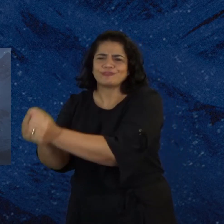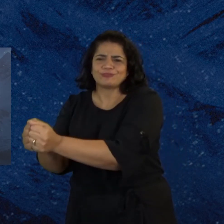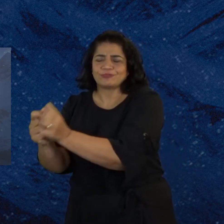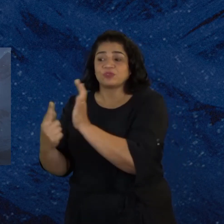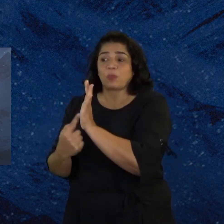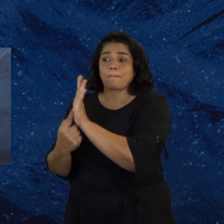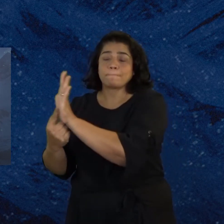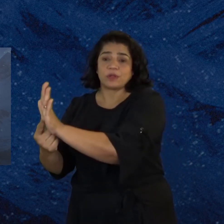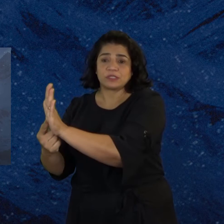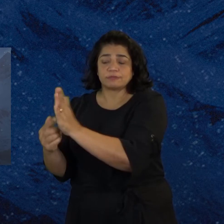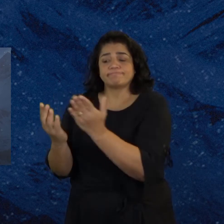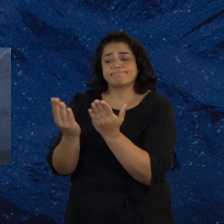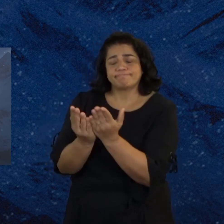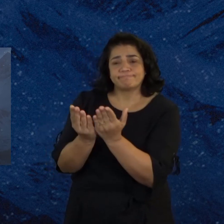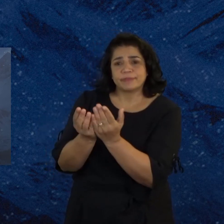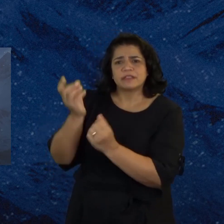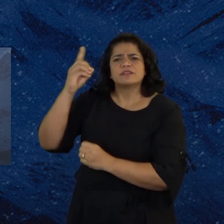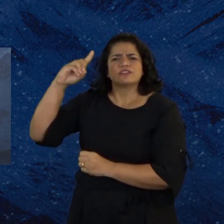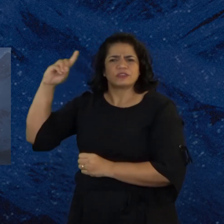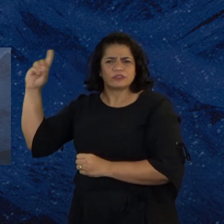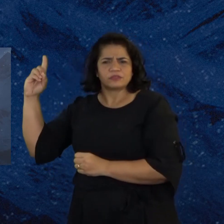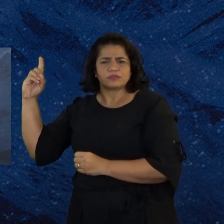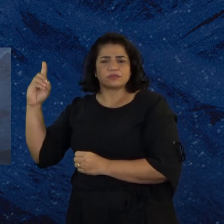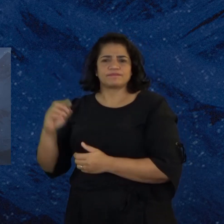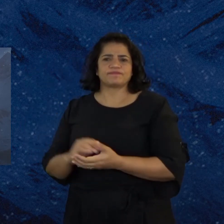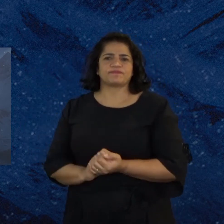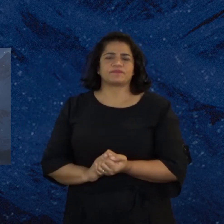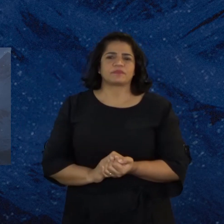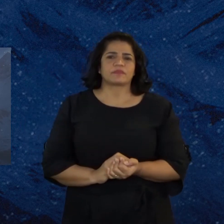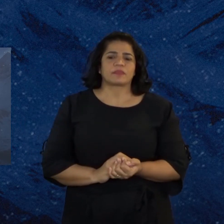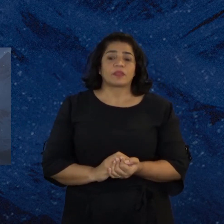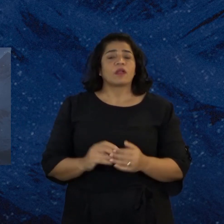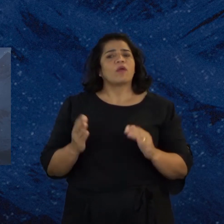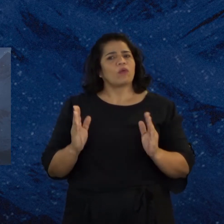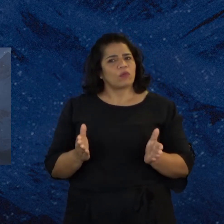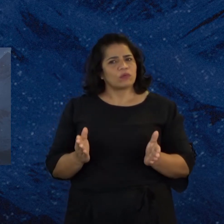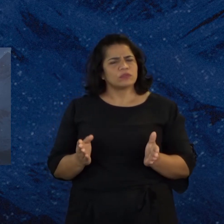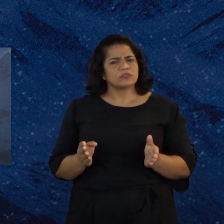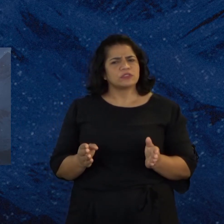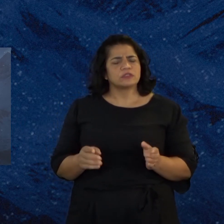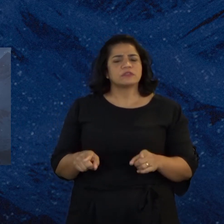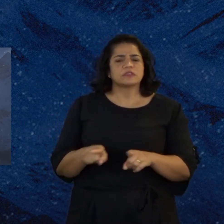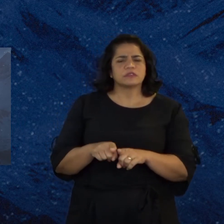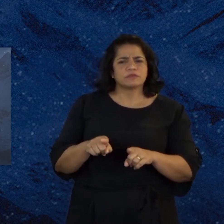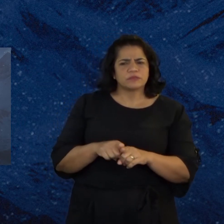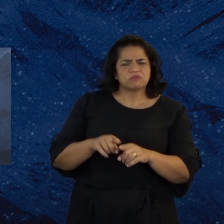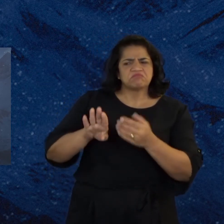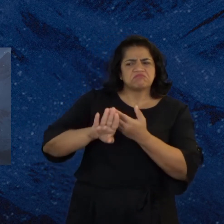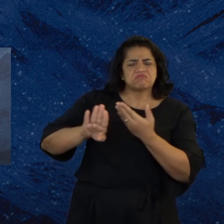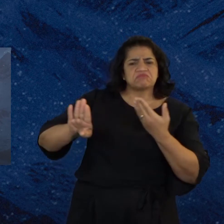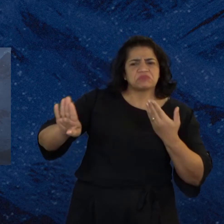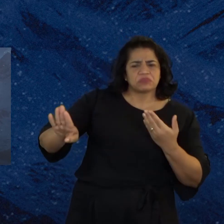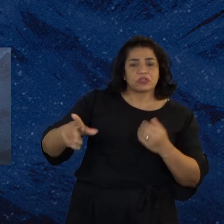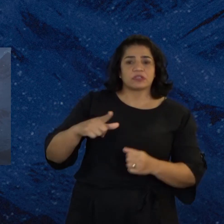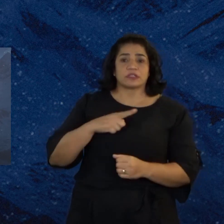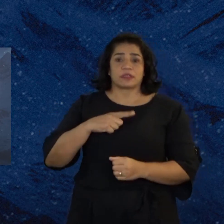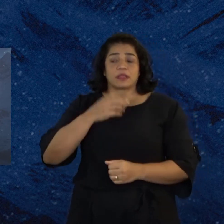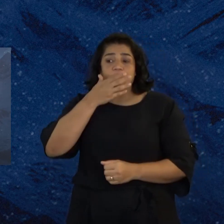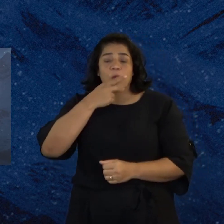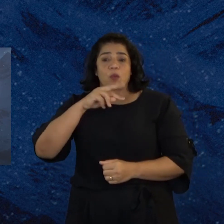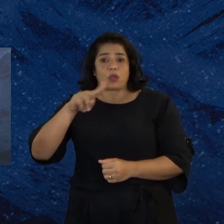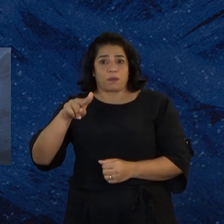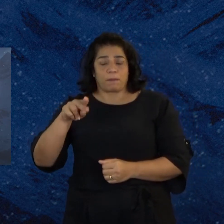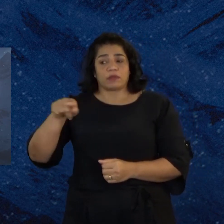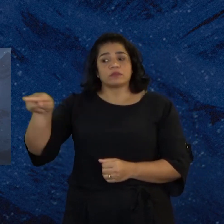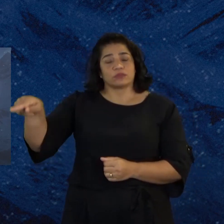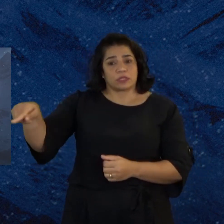impressa. Mesmo hoje, no isolamento, com o isolamento social, tem alguns irmãos no campo que têm idade, que